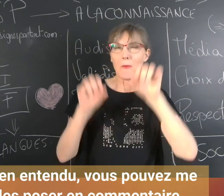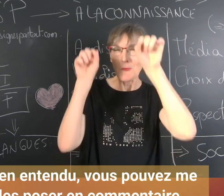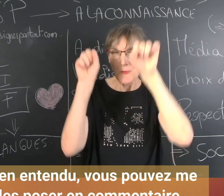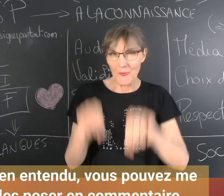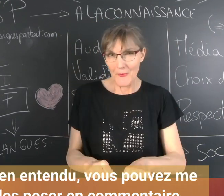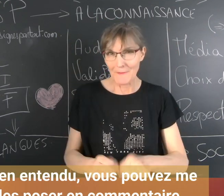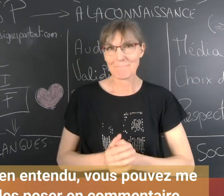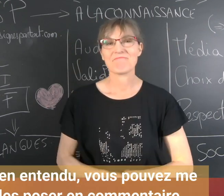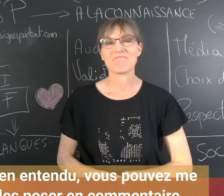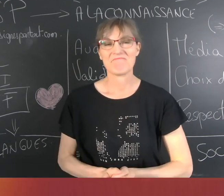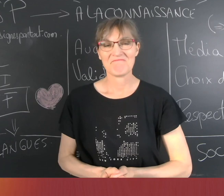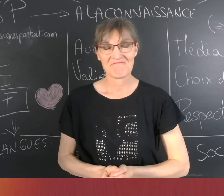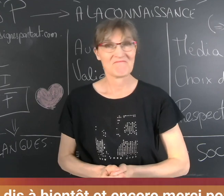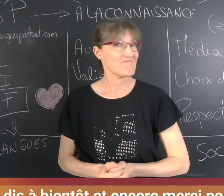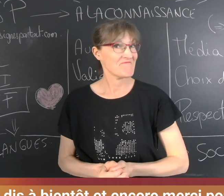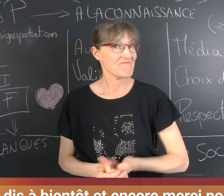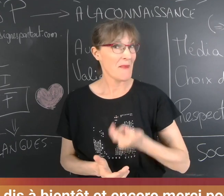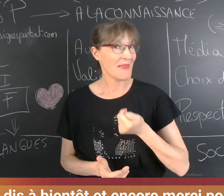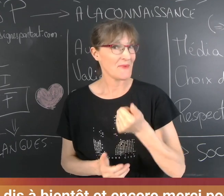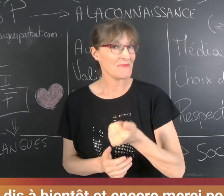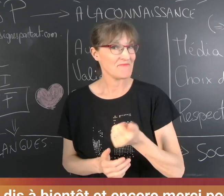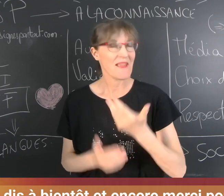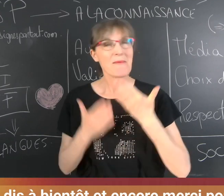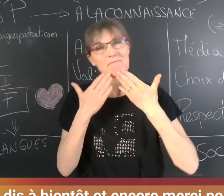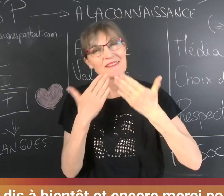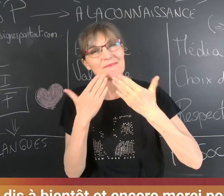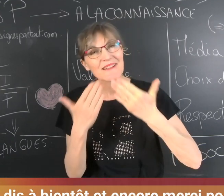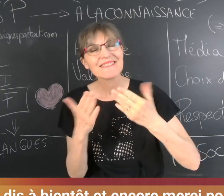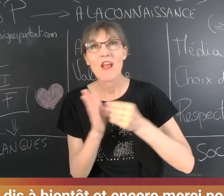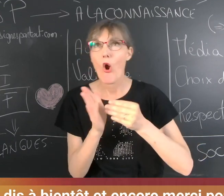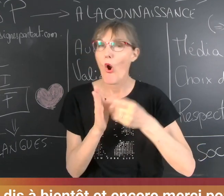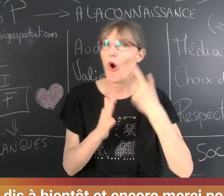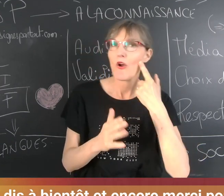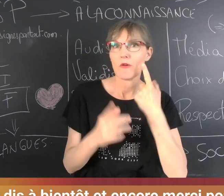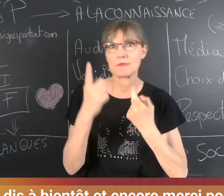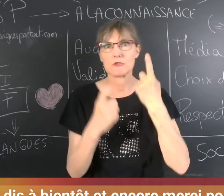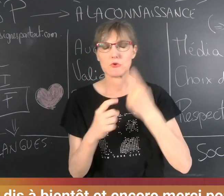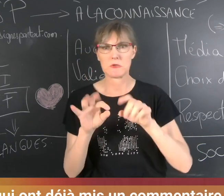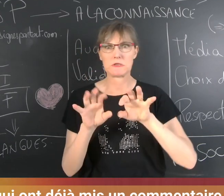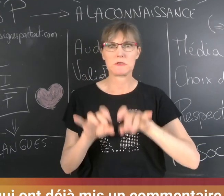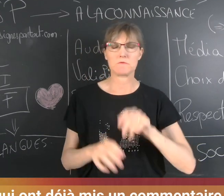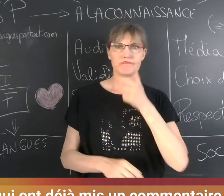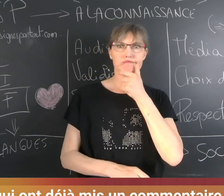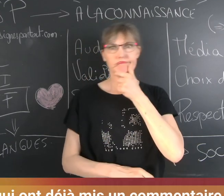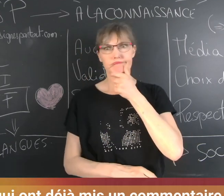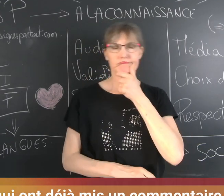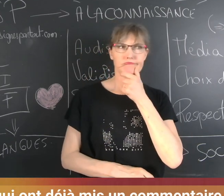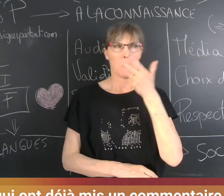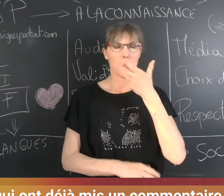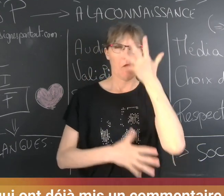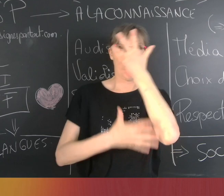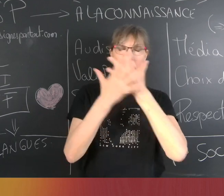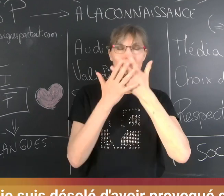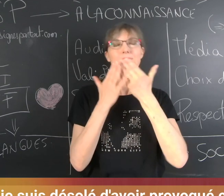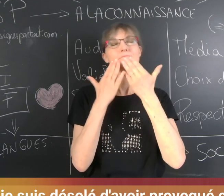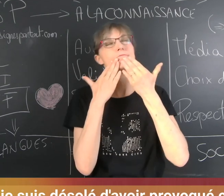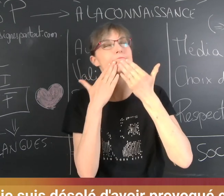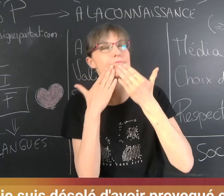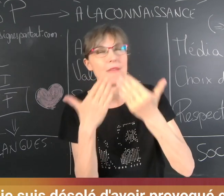bien entendu, vous pouvez me les poser en commentaire. Je vous dis à bientôt. Encore merci pour ceux qui ont déjà mis un